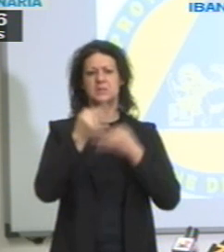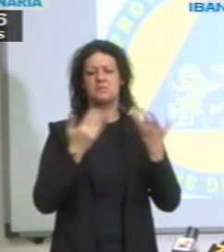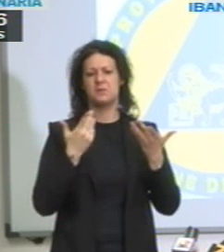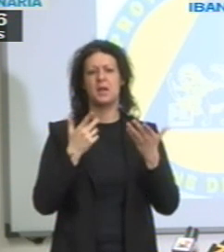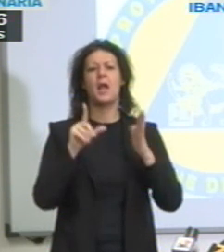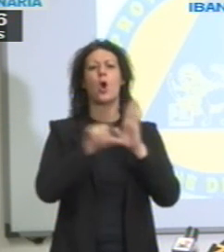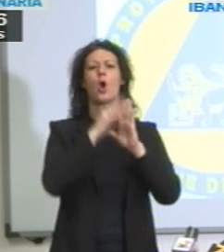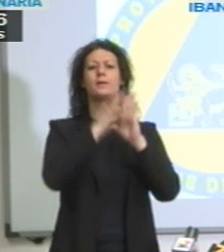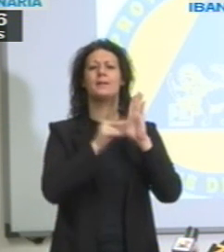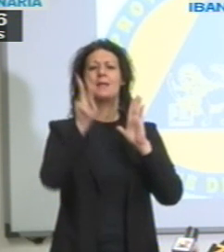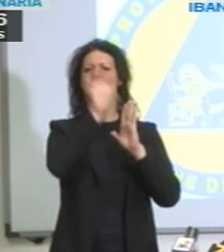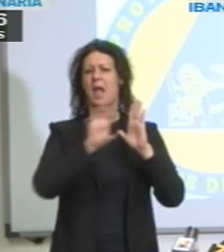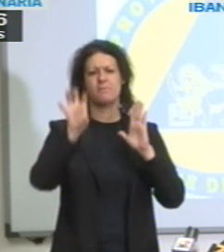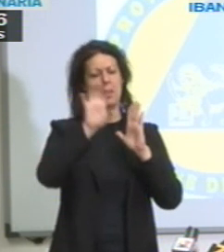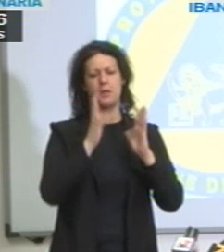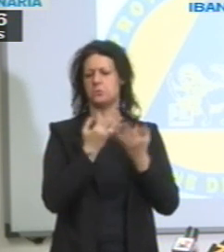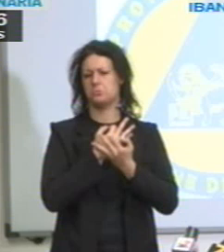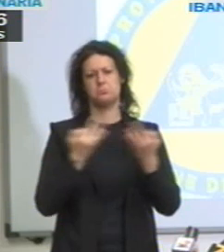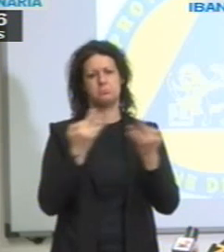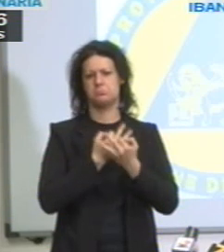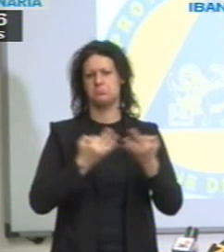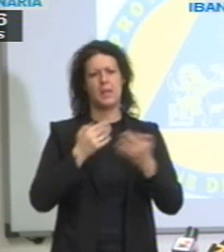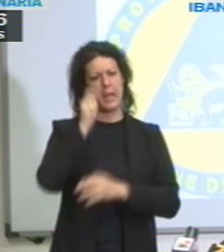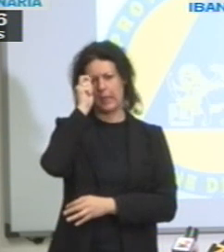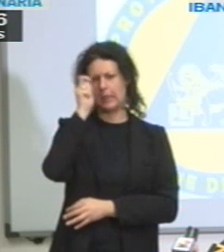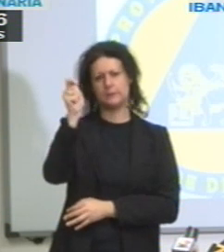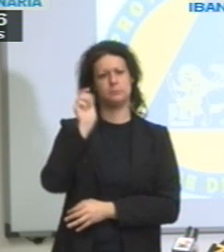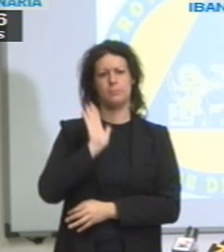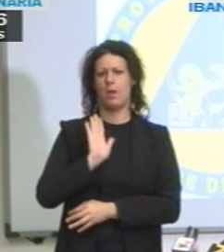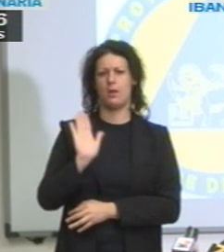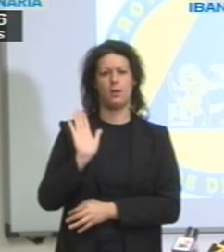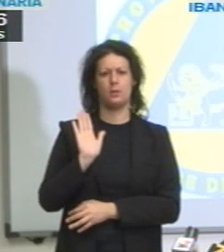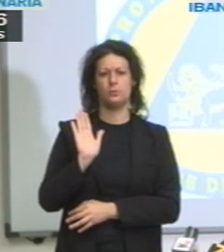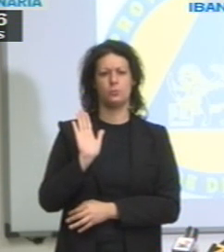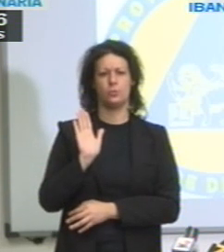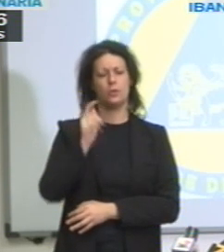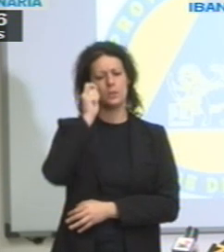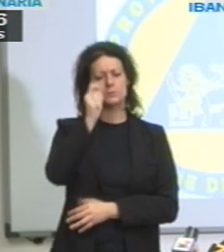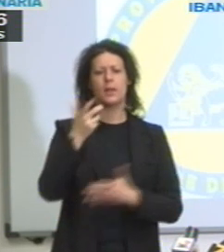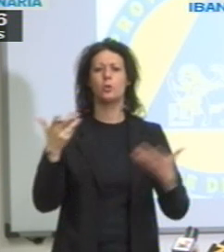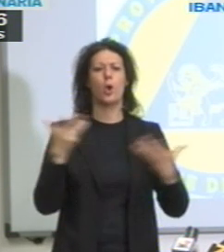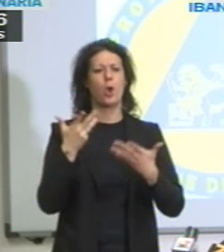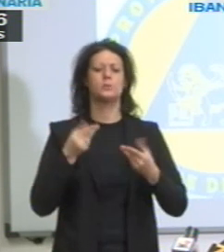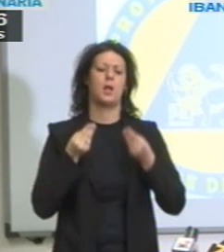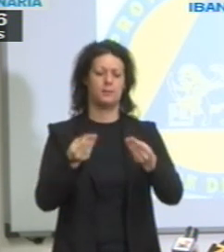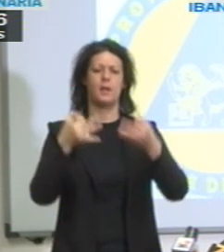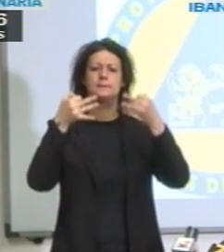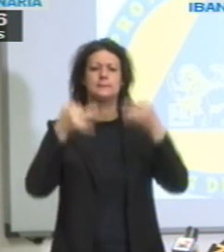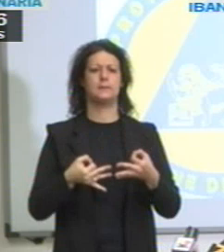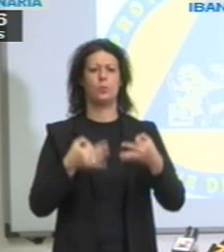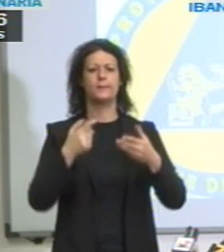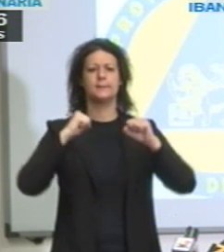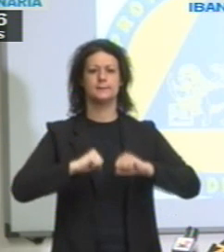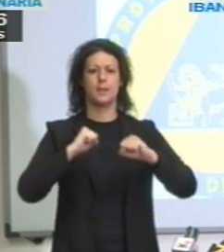siano assolutamente lineari e rispettose comunque di una filosofia che è quella di mettere in sicurezza la salute